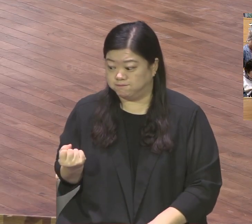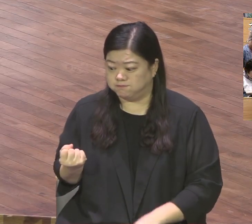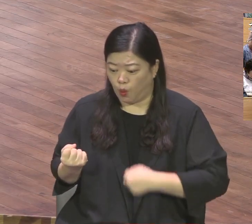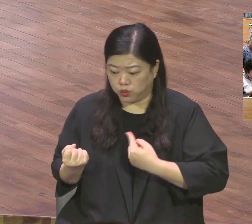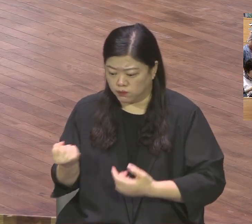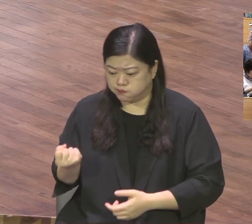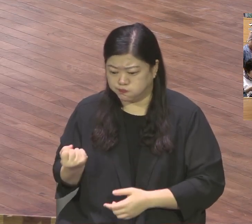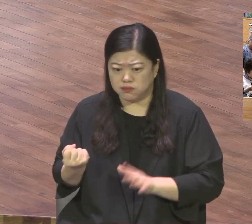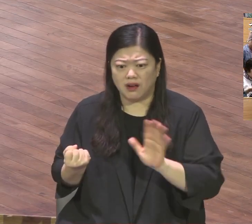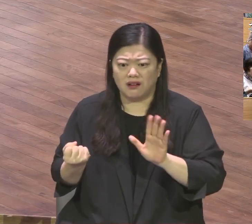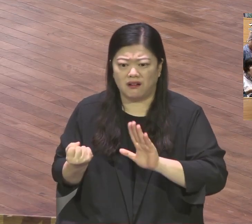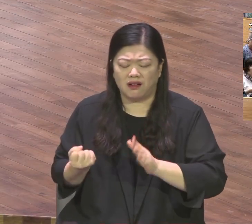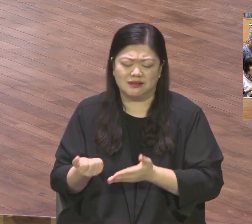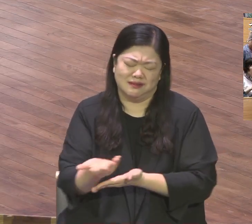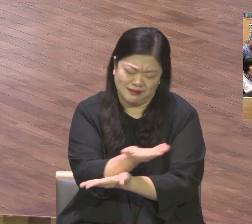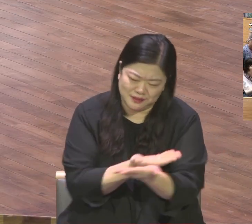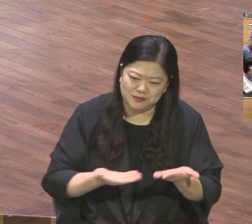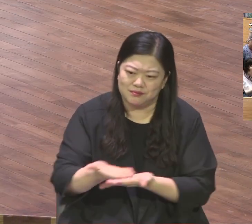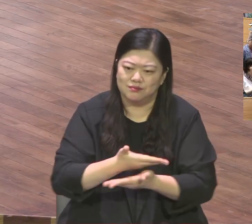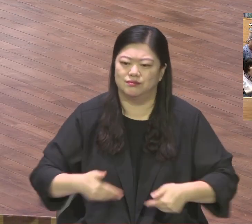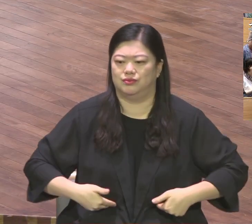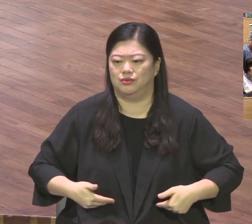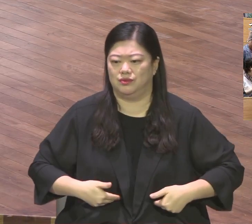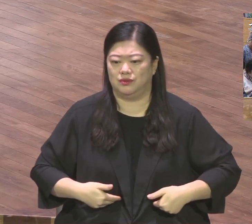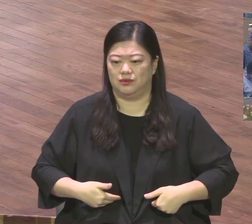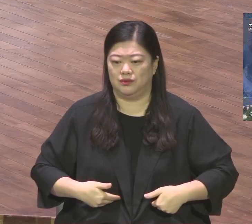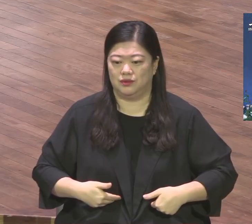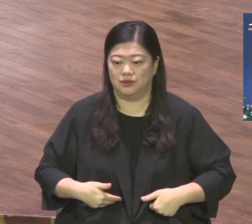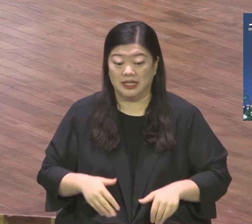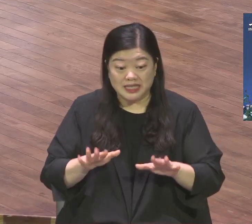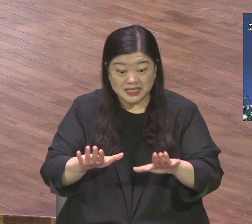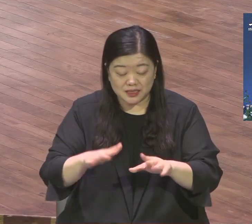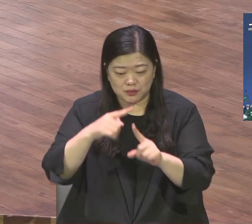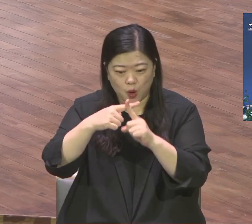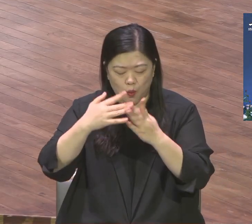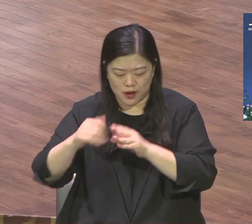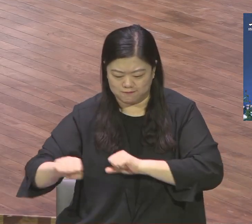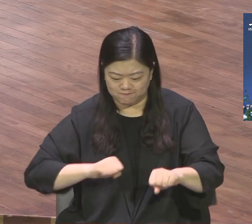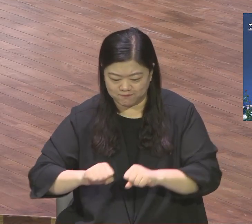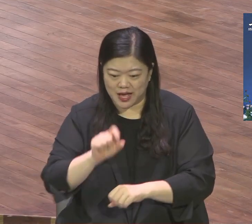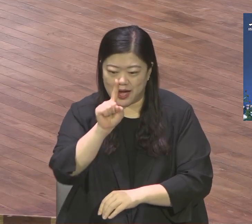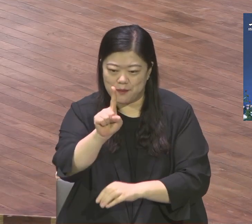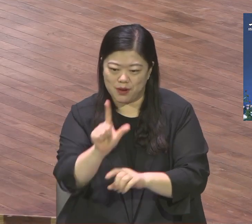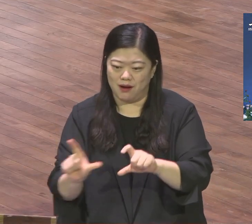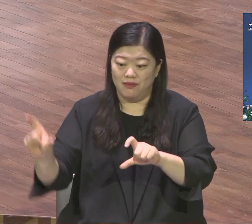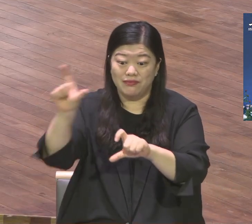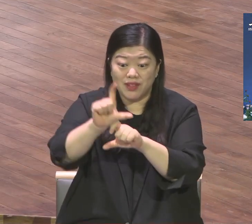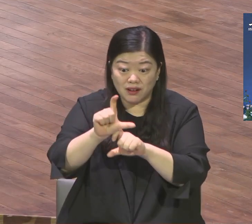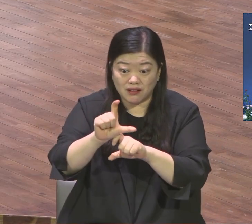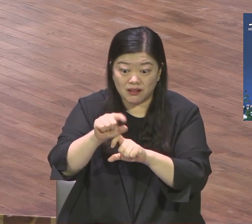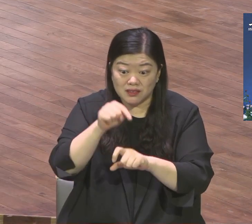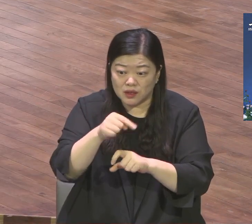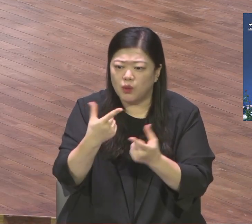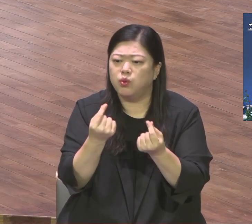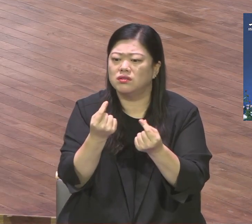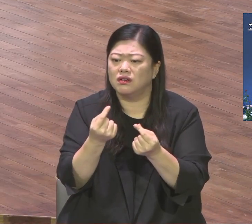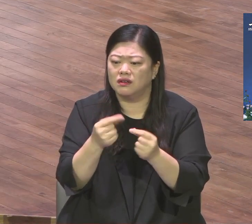지금 교회에서 진행되는 한 번도의 전도 운동도 우리의 생명과 사귐의 복음 공동체가 될